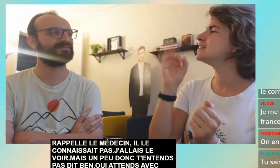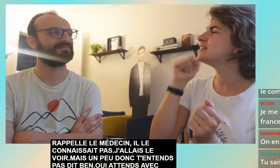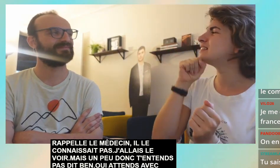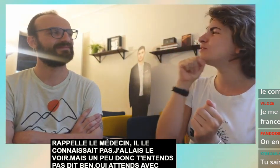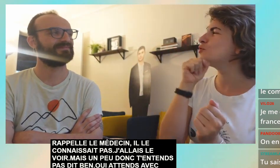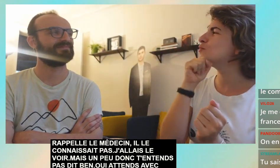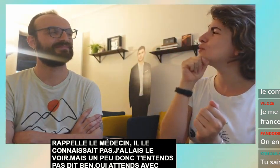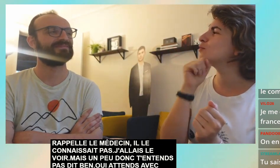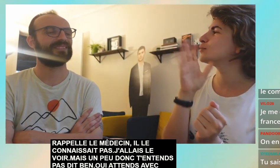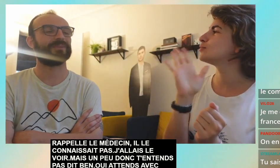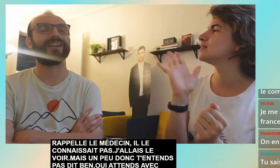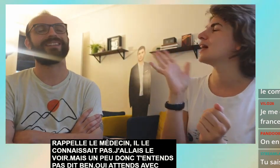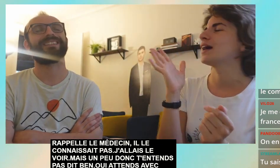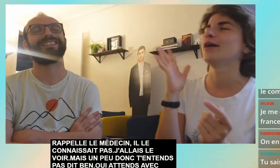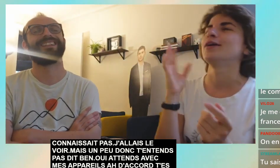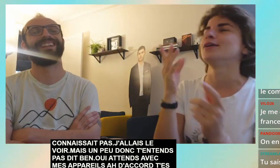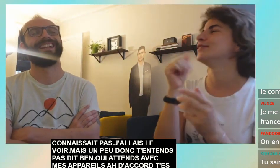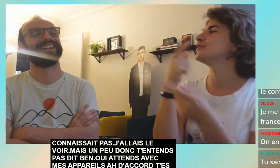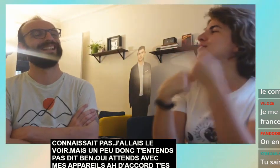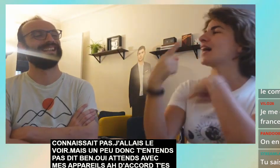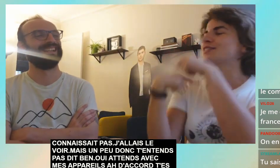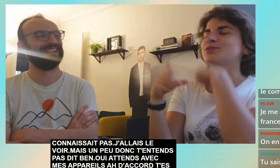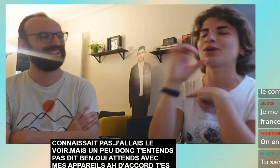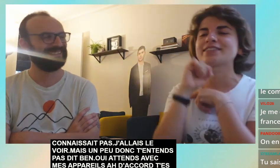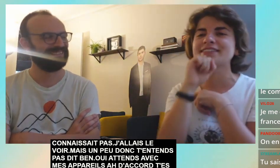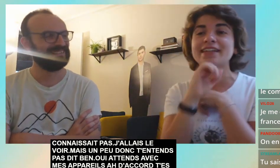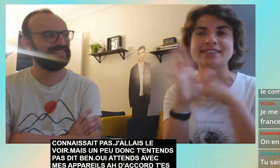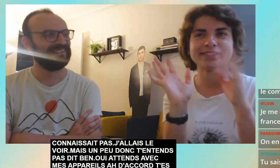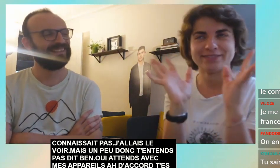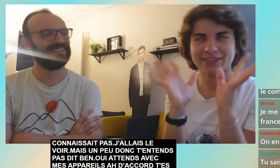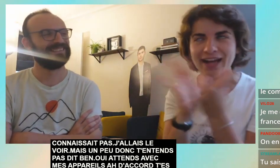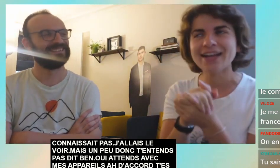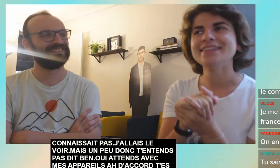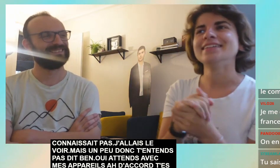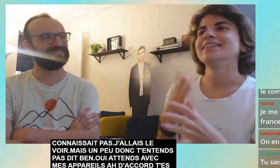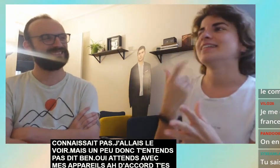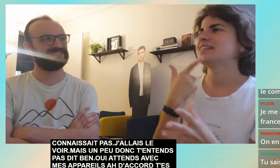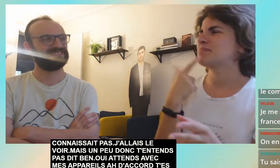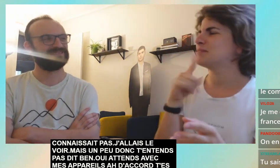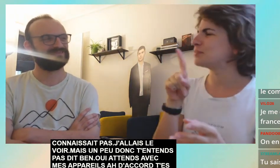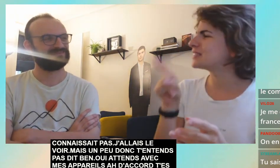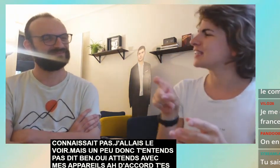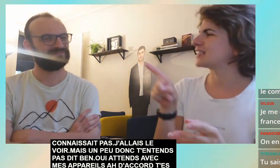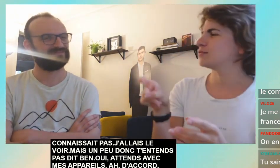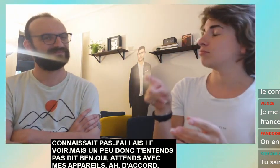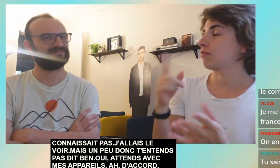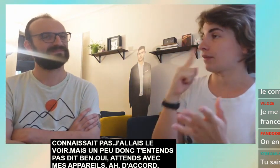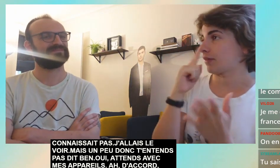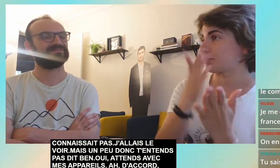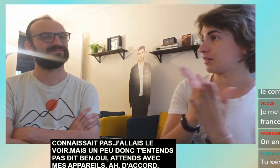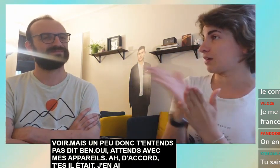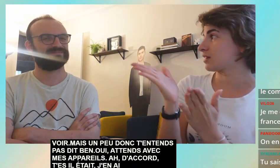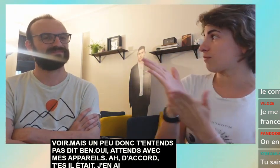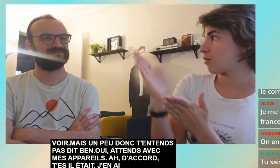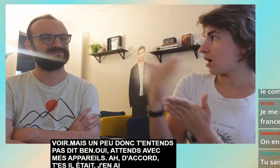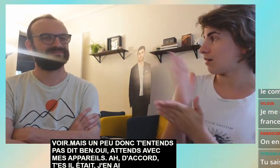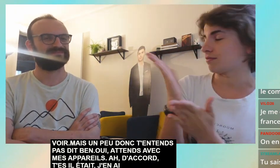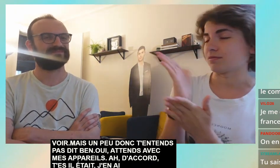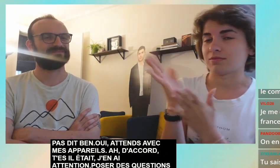Il était vieux, tu Ouais. sais, génération ancienne. Voilà. Après, il me posait des questions qui n'avaient peut-être rien à voir